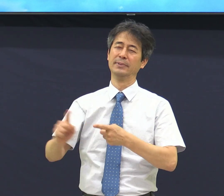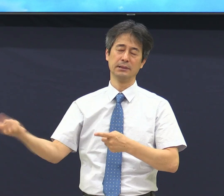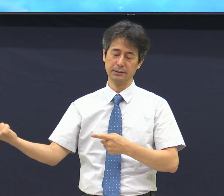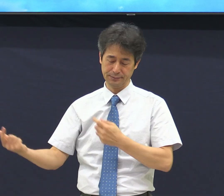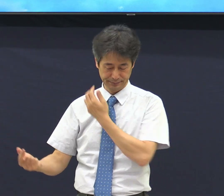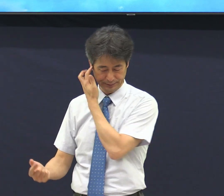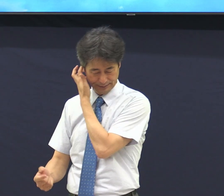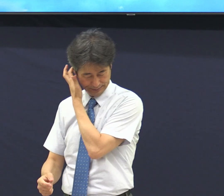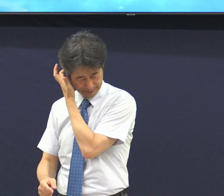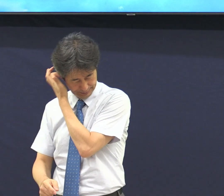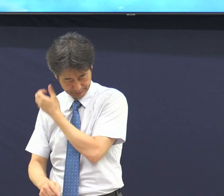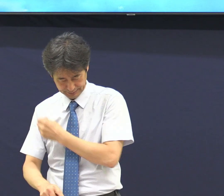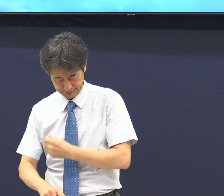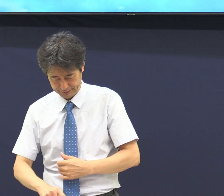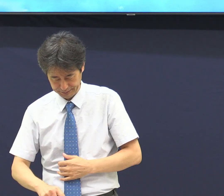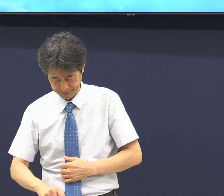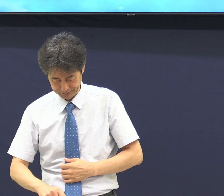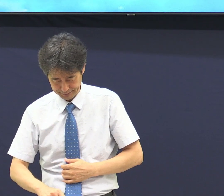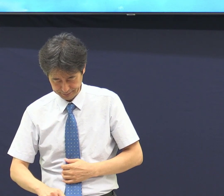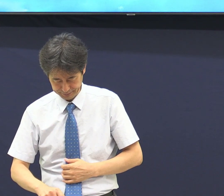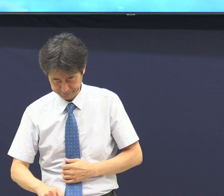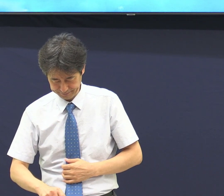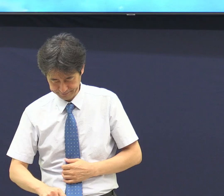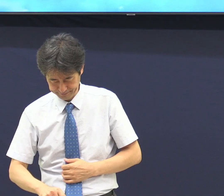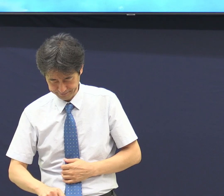이것은 하나님의 섭리에 부합하지 않습니다.